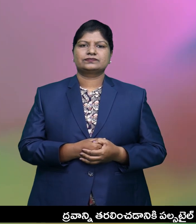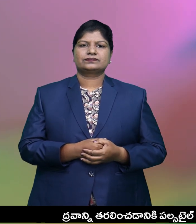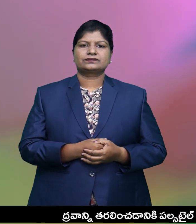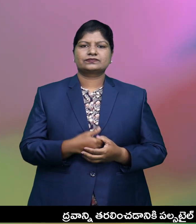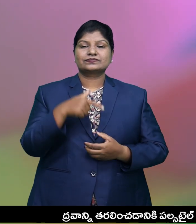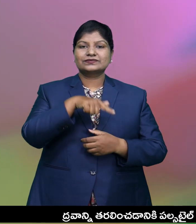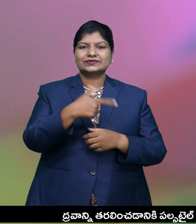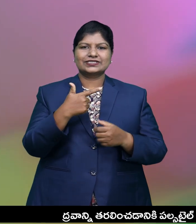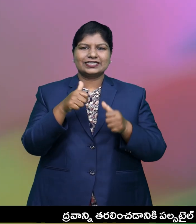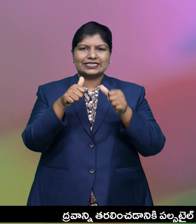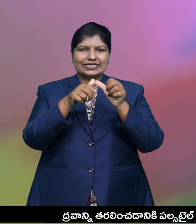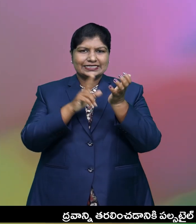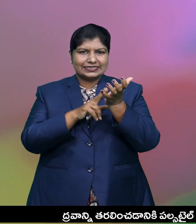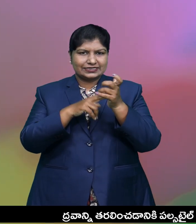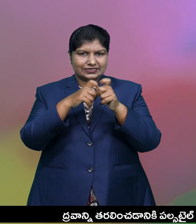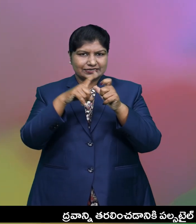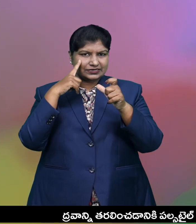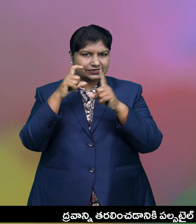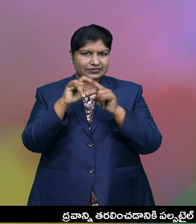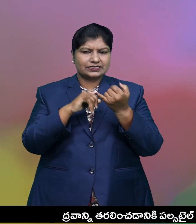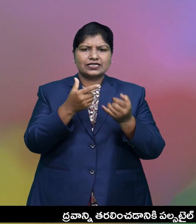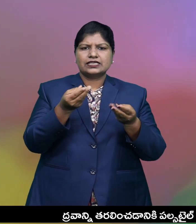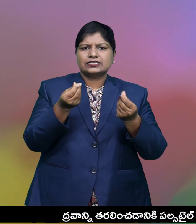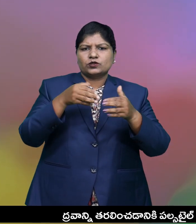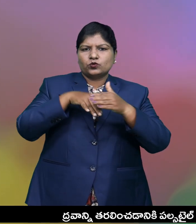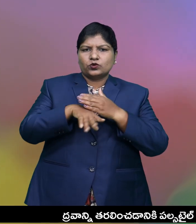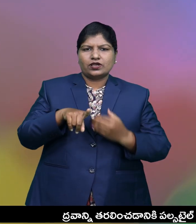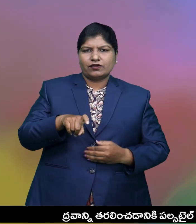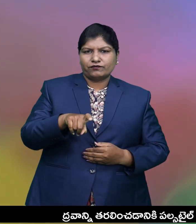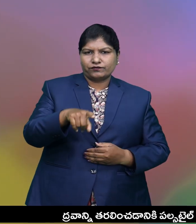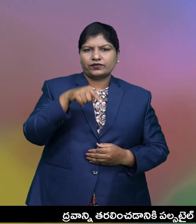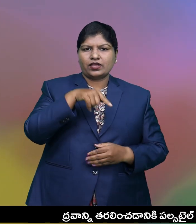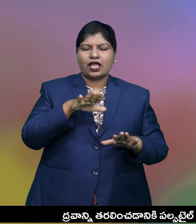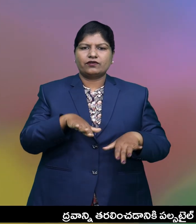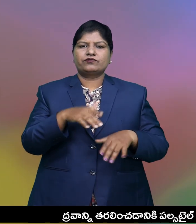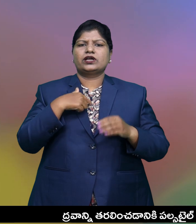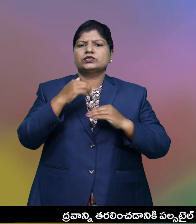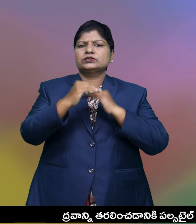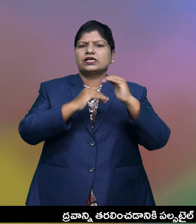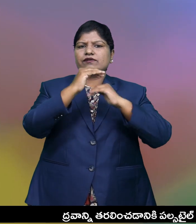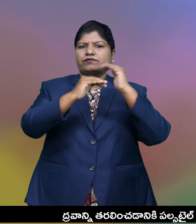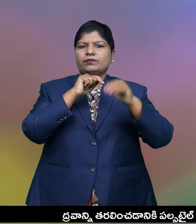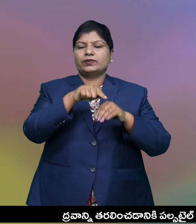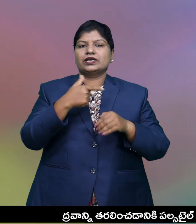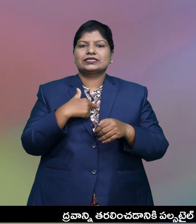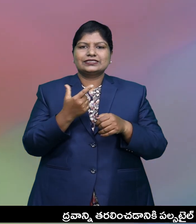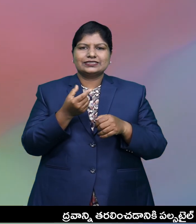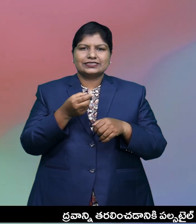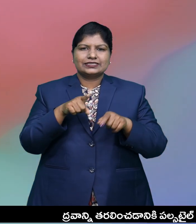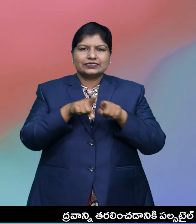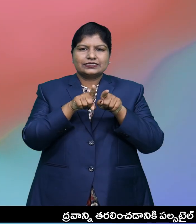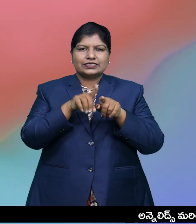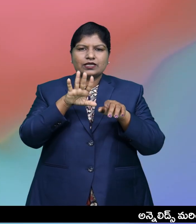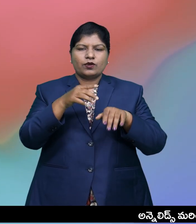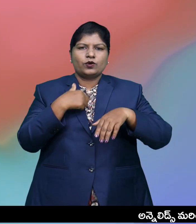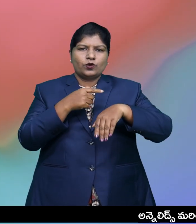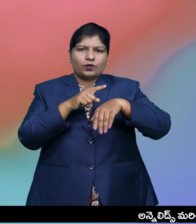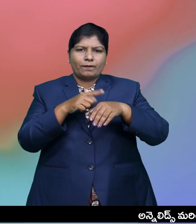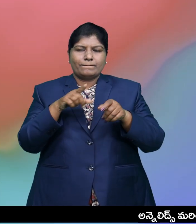ద్రవాన్ని తరలించడానికి పల్స్ టైల్ నౌకను అభివృద్ధి చేసిన మొదటి ఎకోలోమేట్ జంతువులు అన్నెలిడ్స్